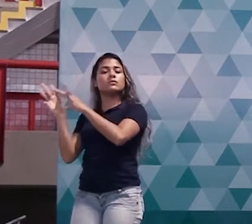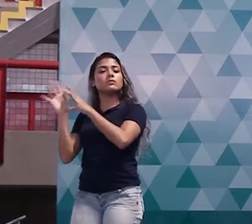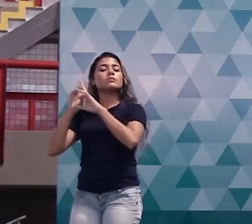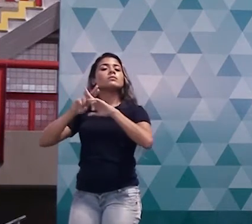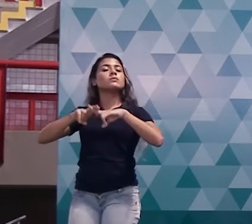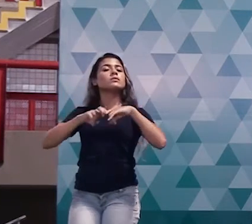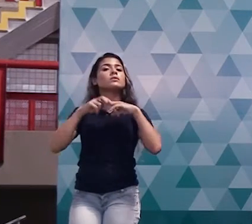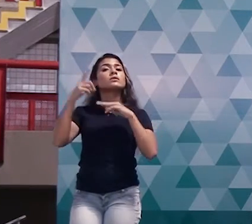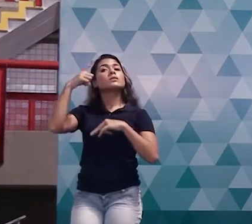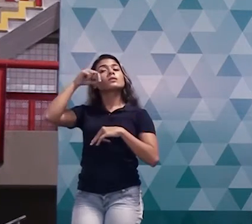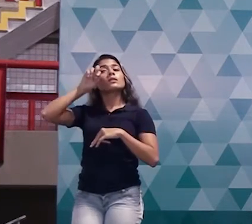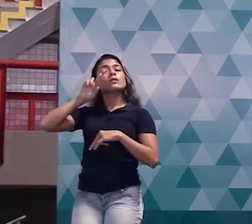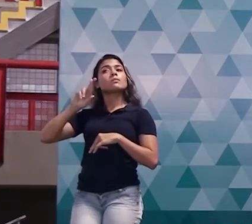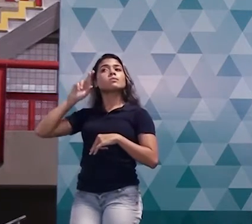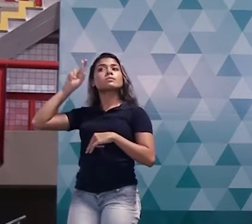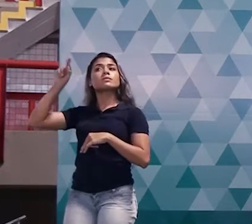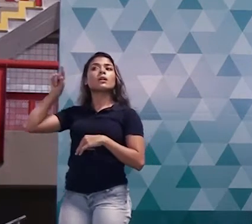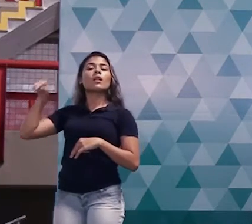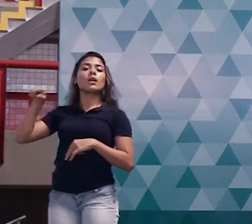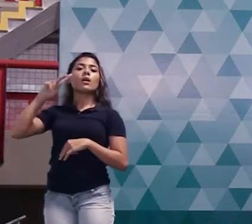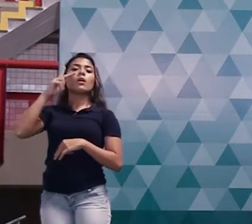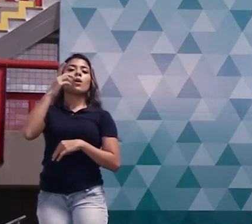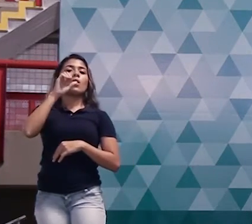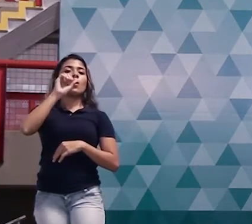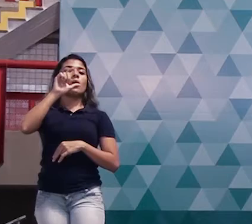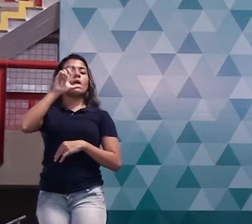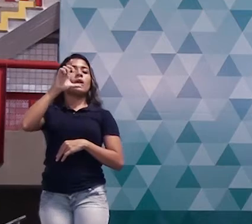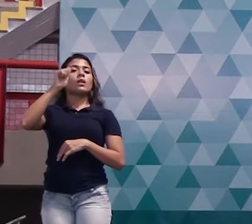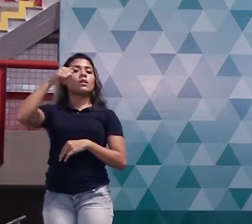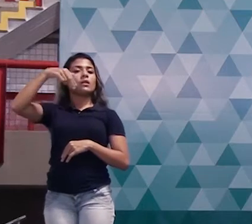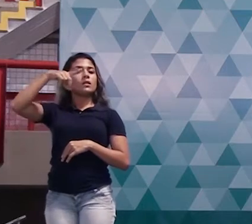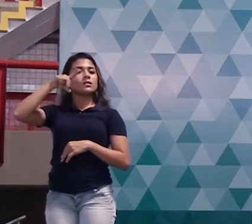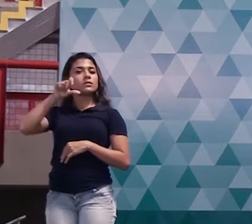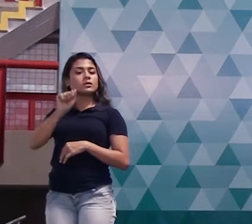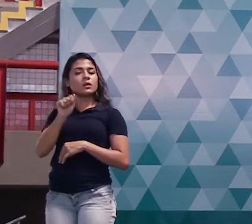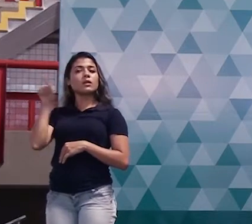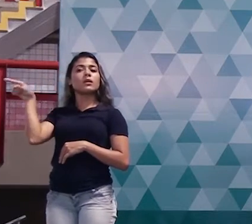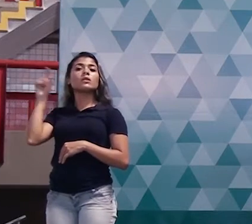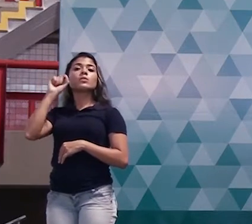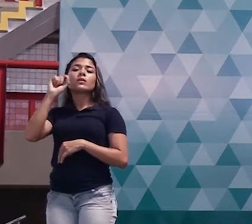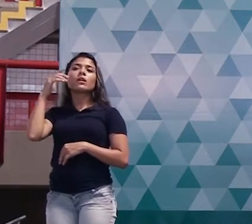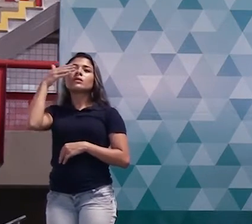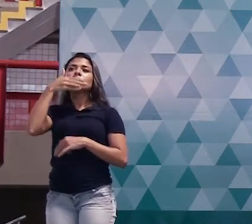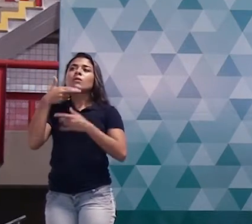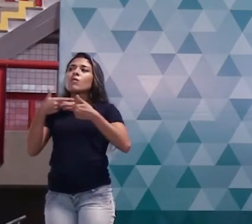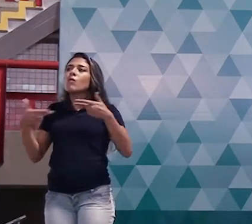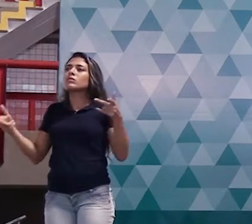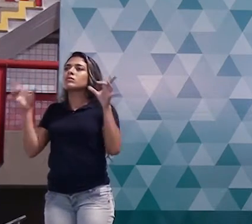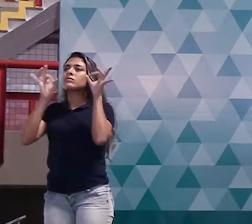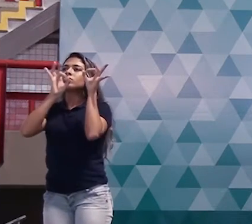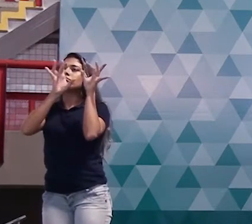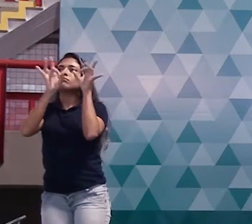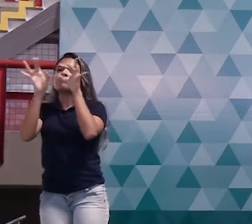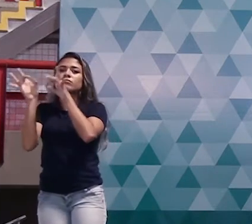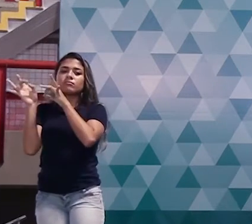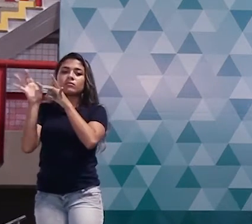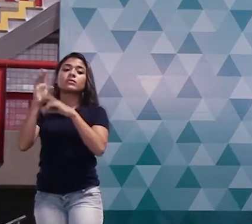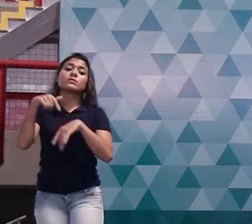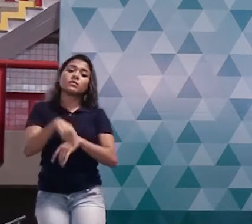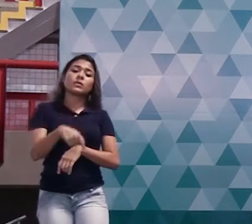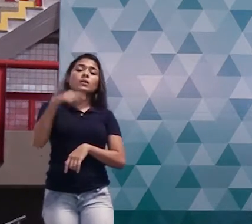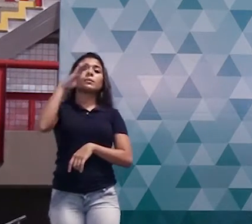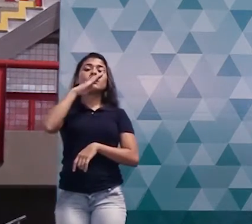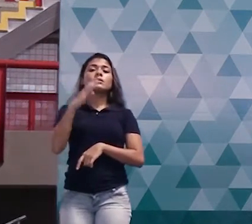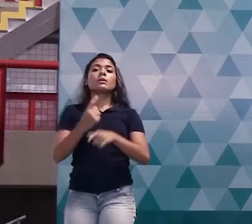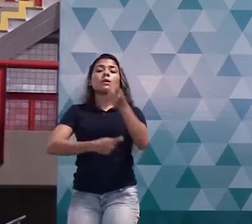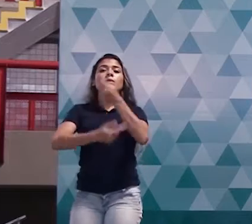eram os holandeses. Então, a nossa economia servia para atender o mercado externo. Quando